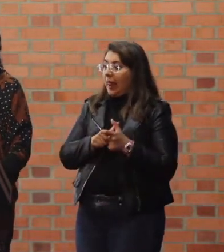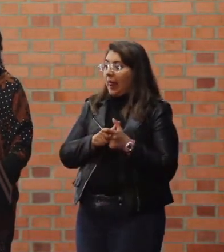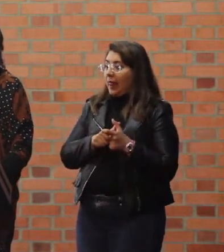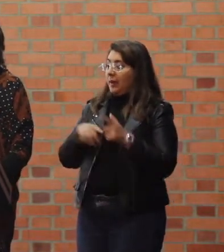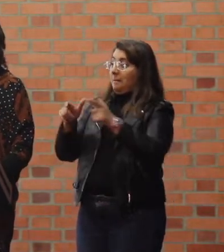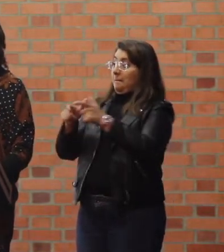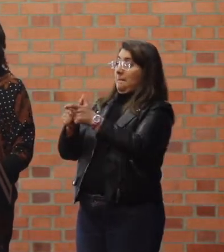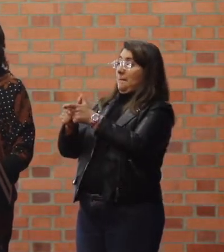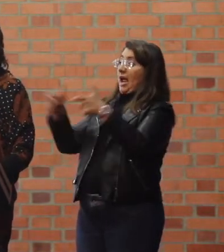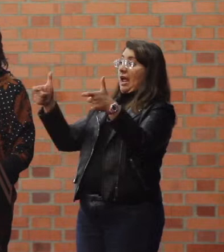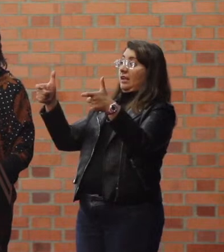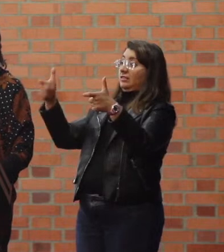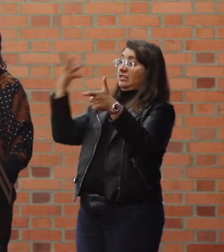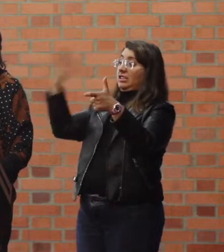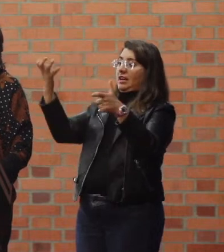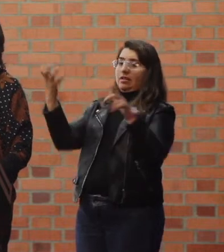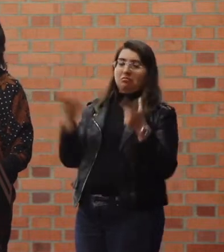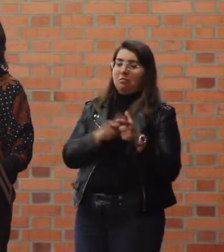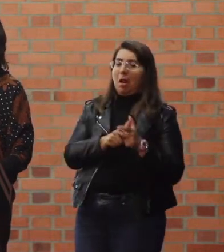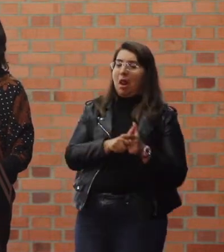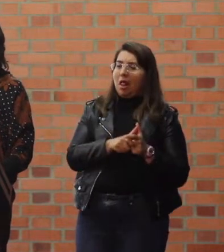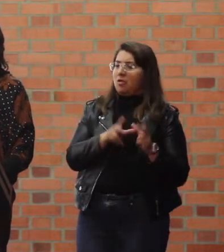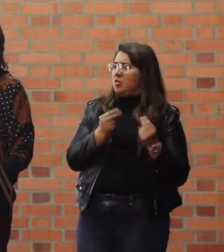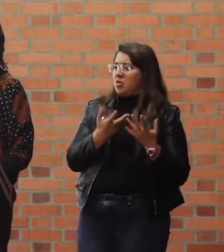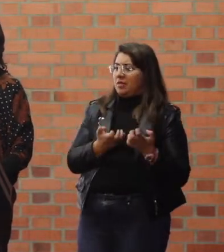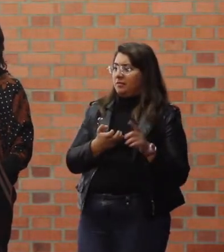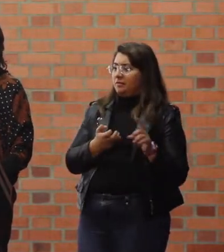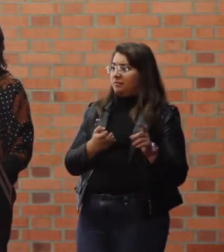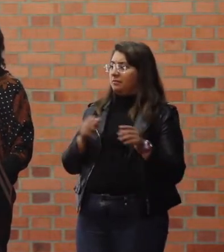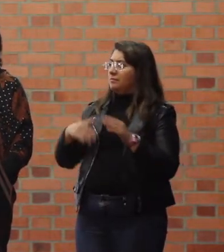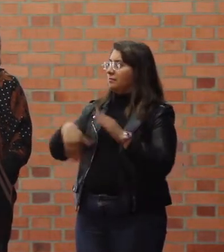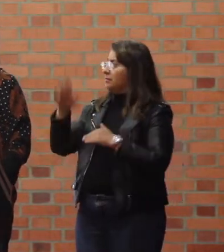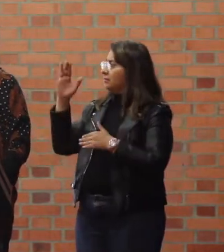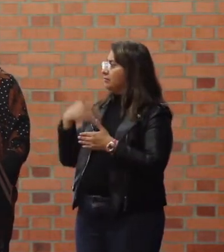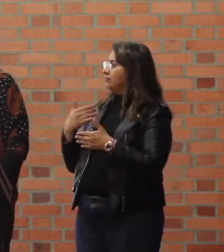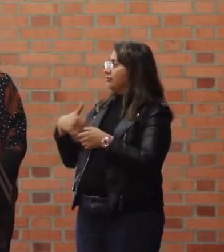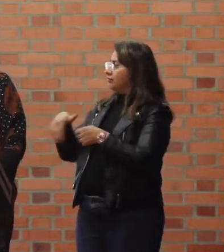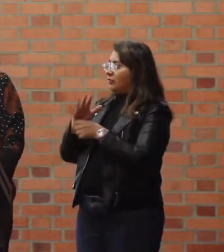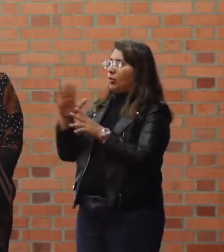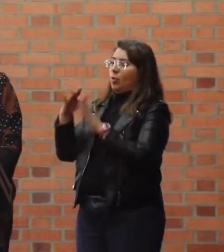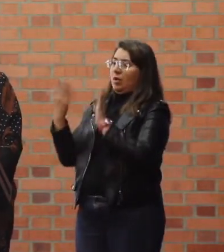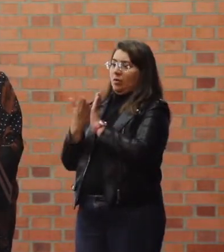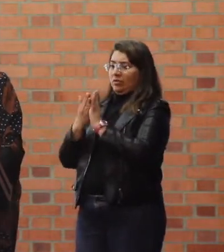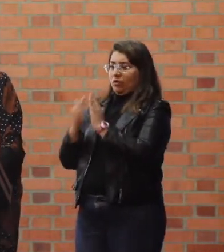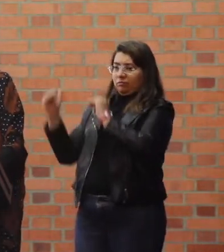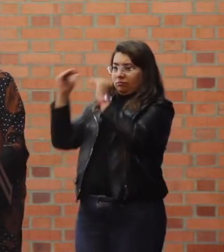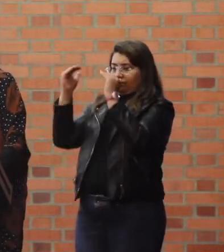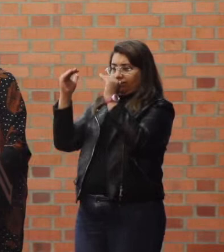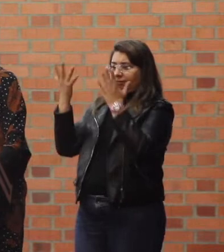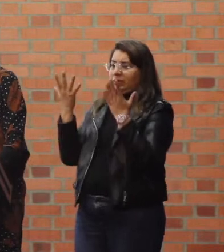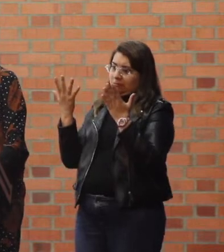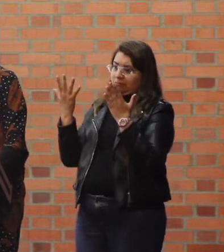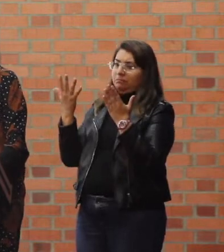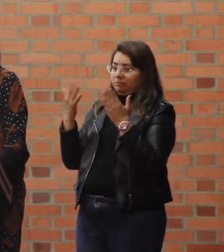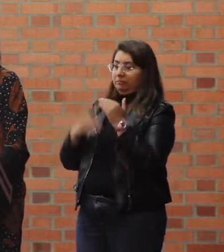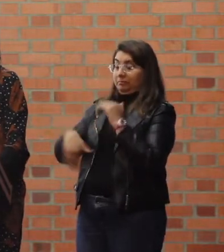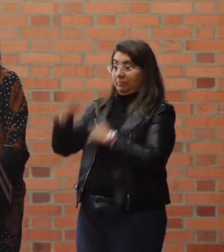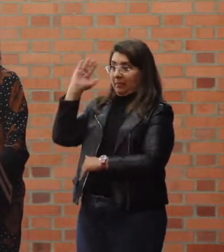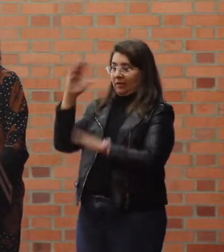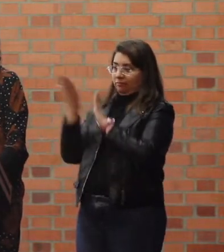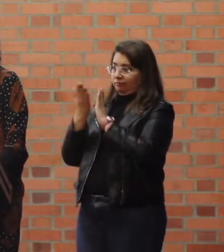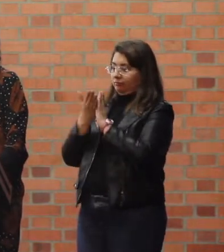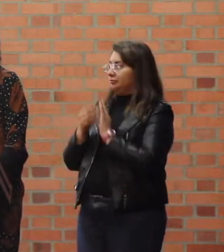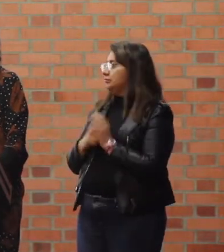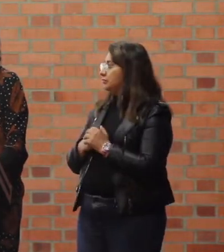crece si las personas son de estratos más altos y su nivel educa tivo es más alto y